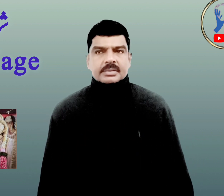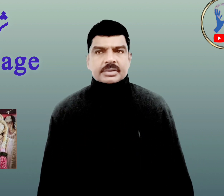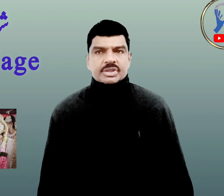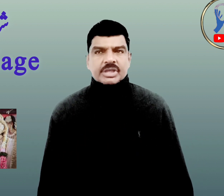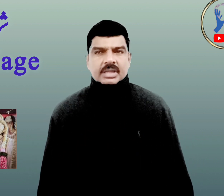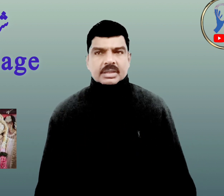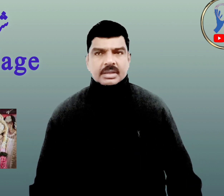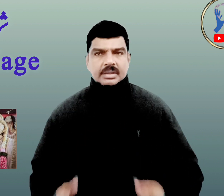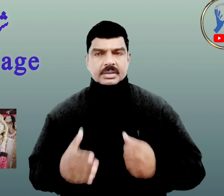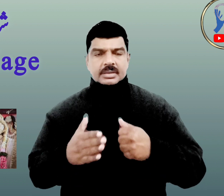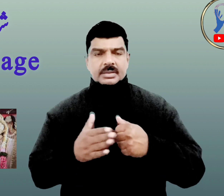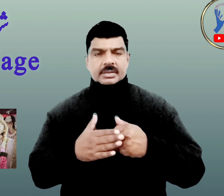शादी